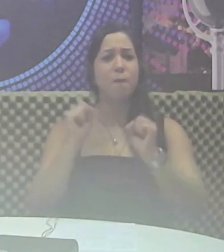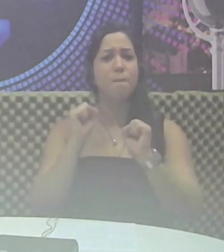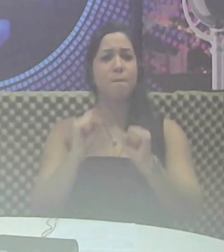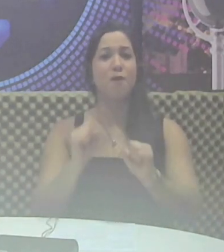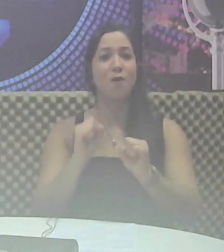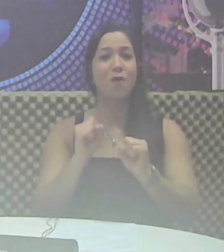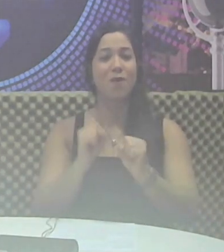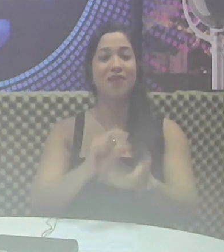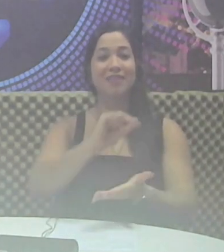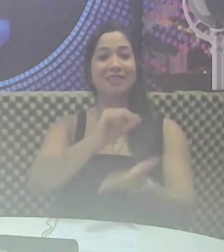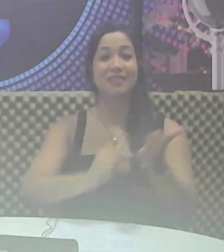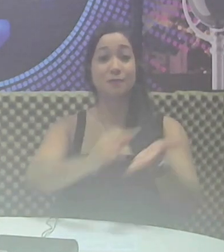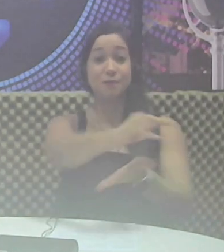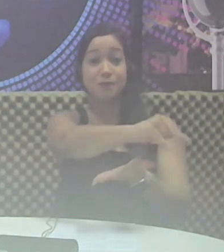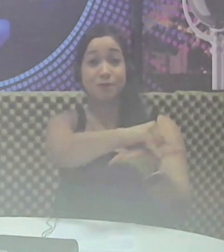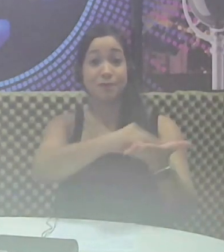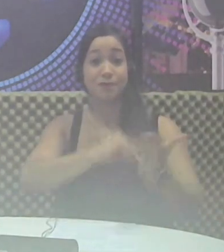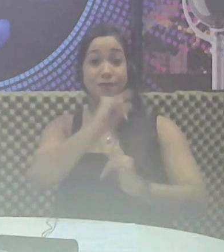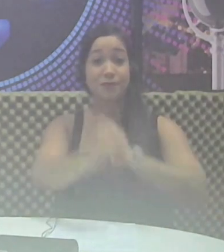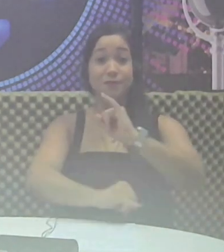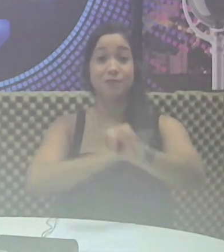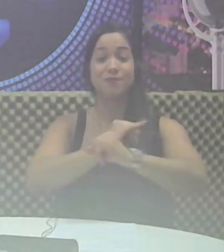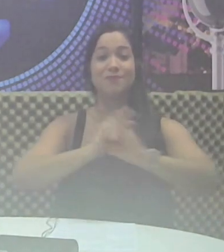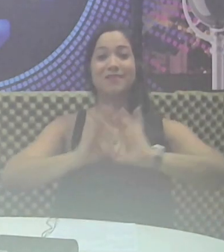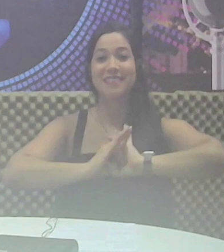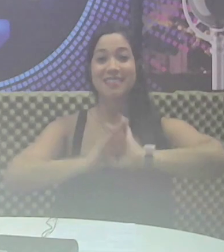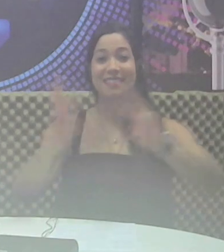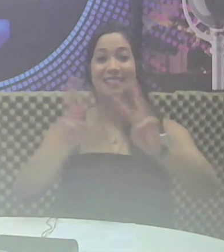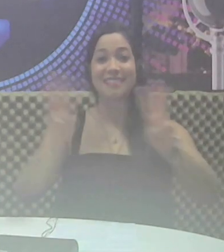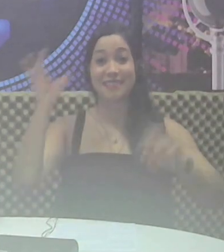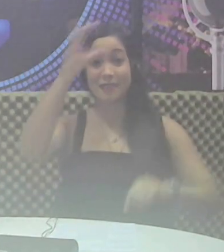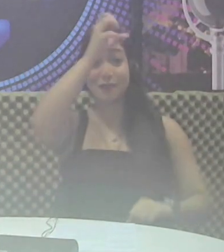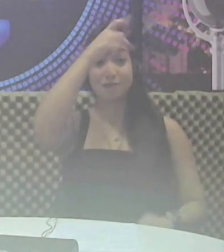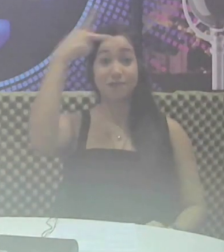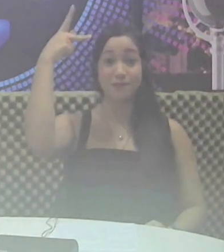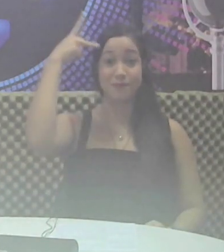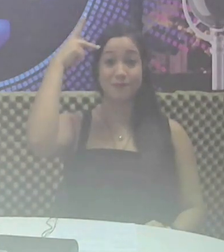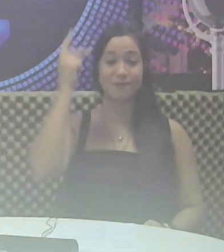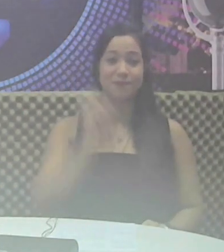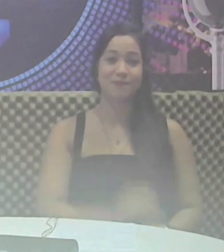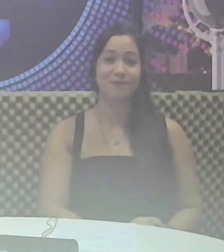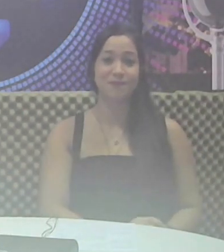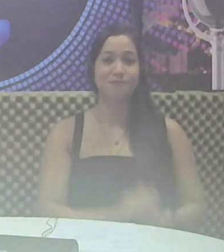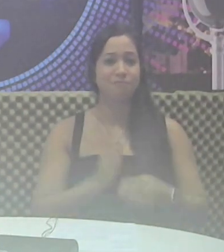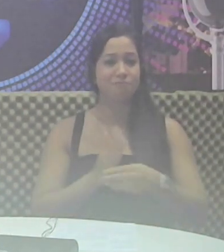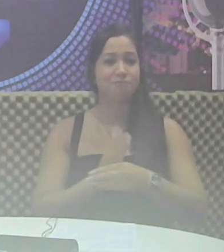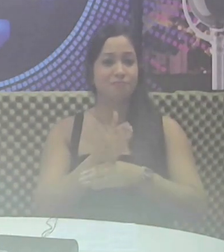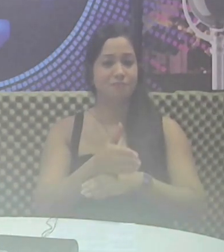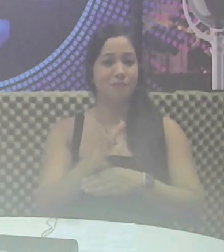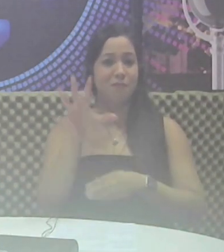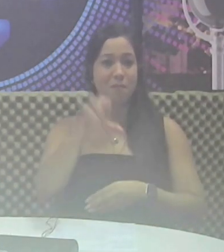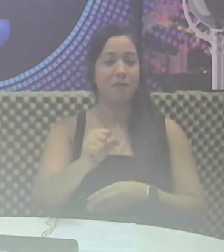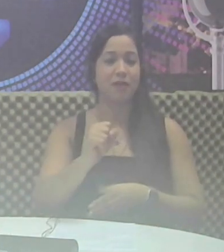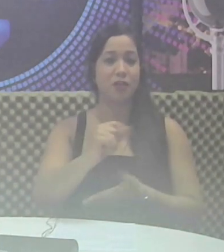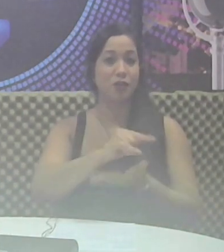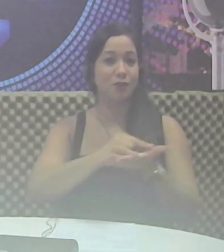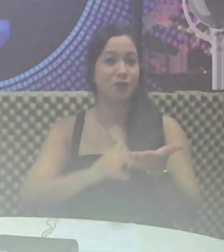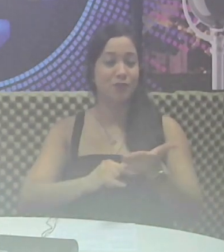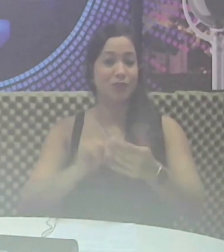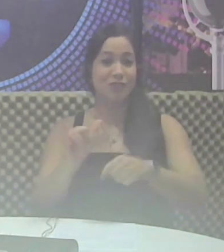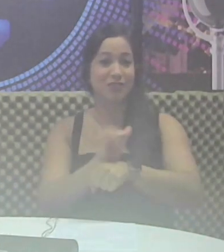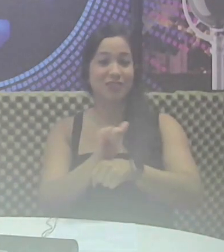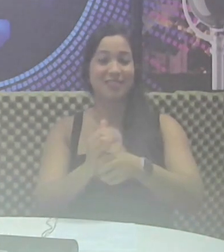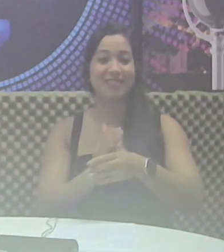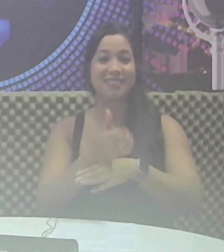de um formulário online disponibilizado no portal da Prefeitura. Para acessar o formulário do Plano Diretor, basta entrar